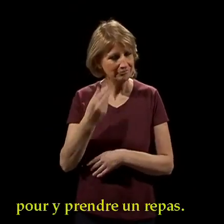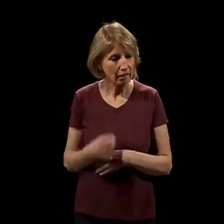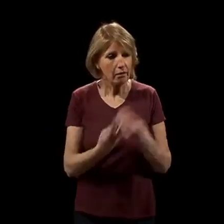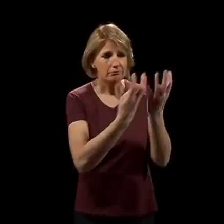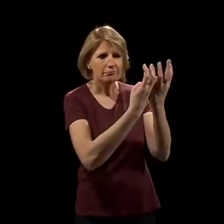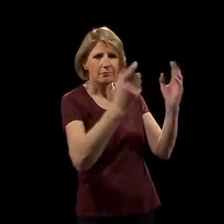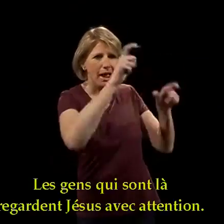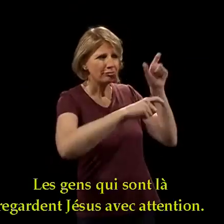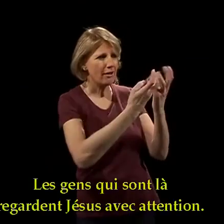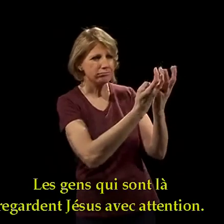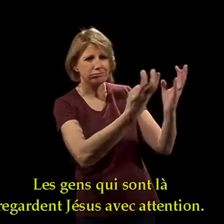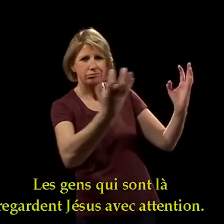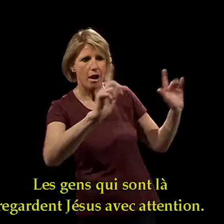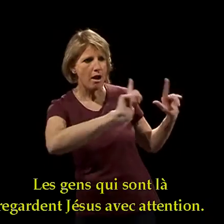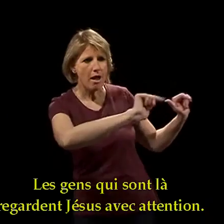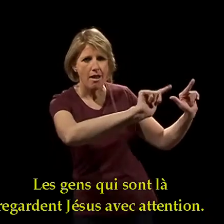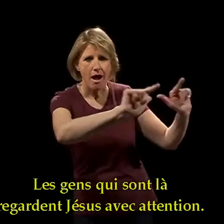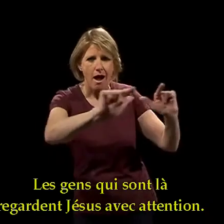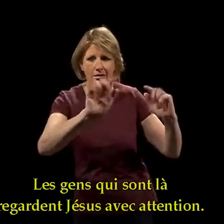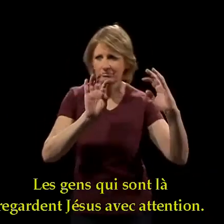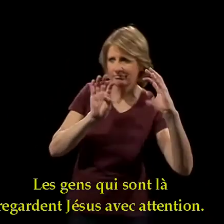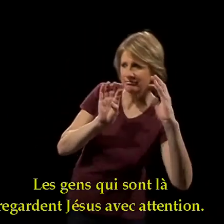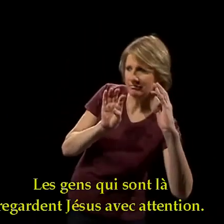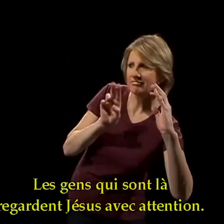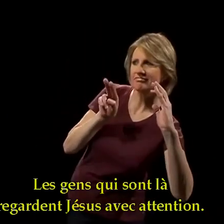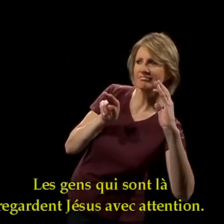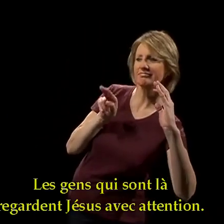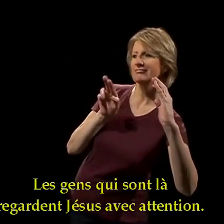Les gens qui sont là regardent Jésus avec attention.